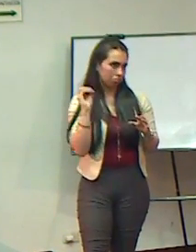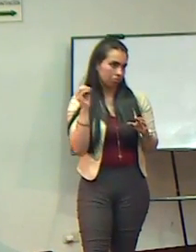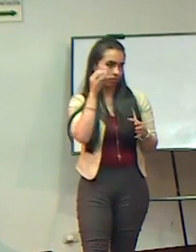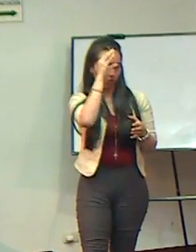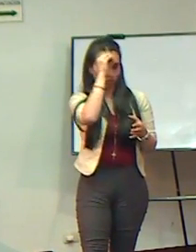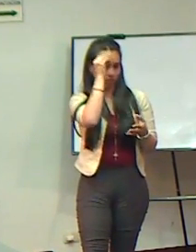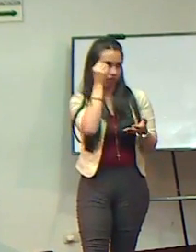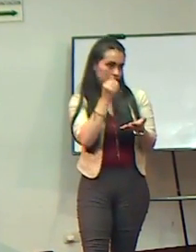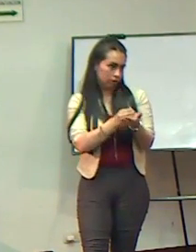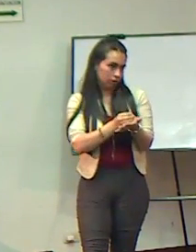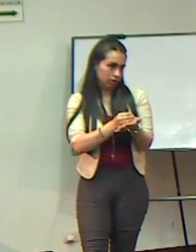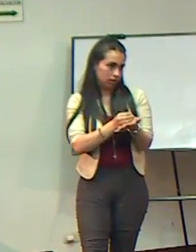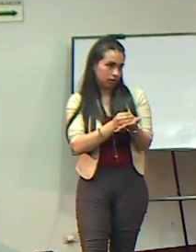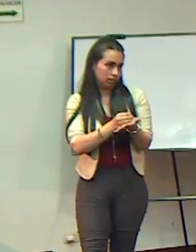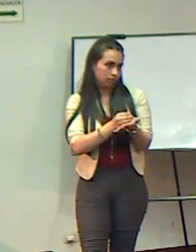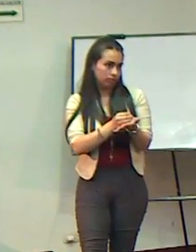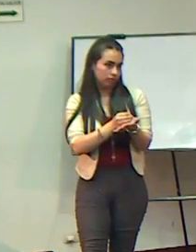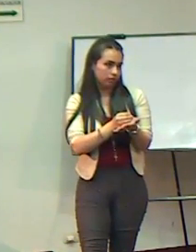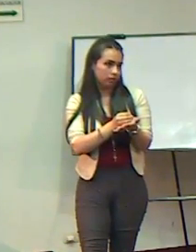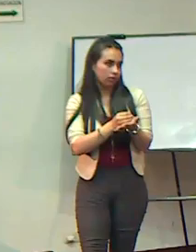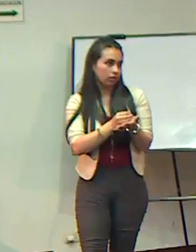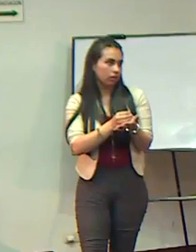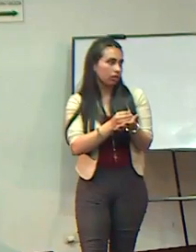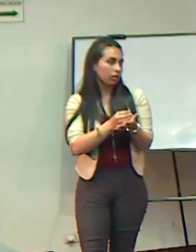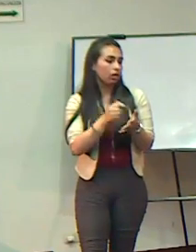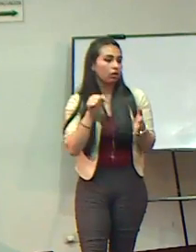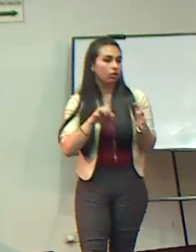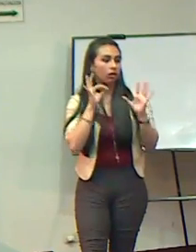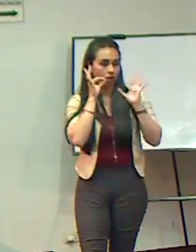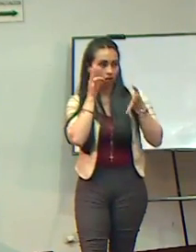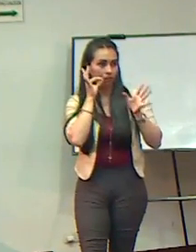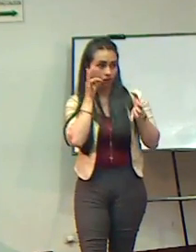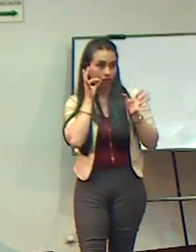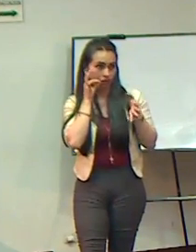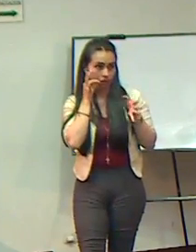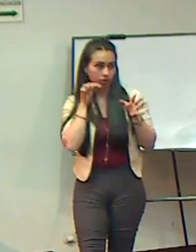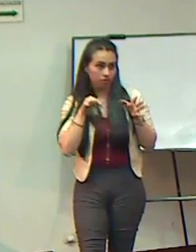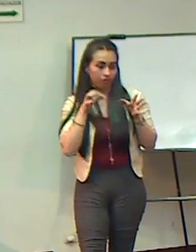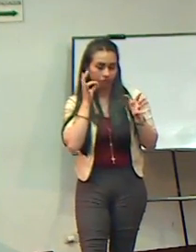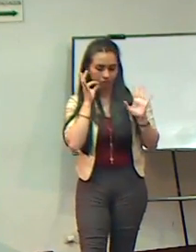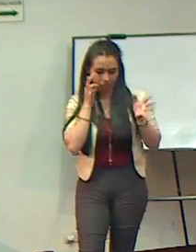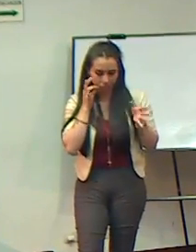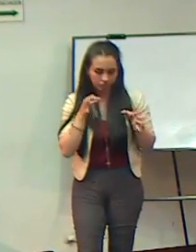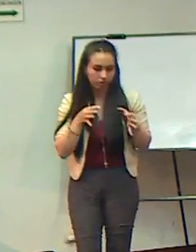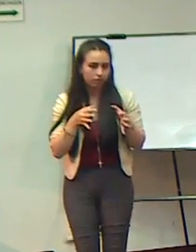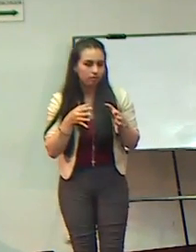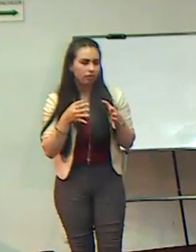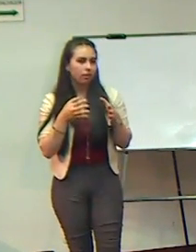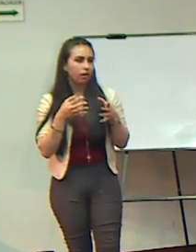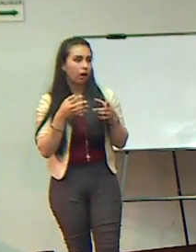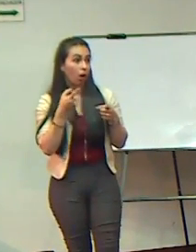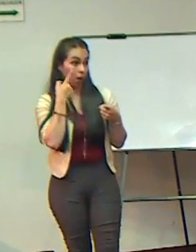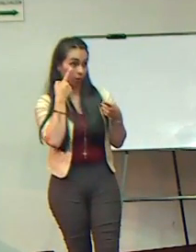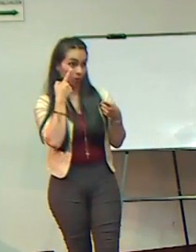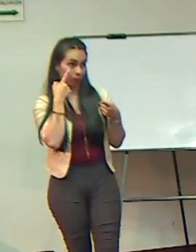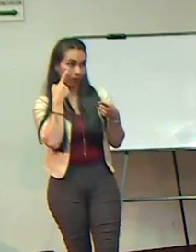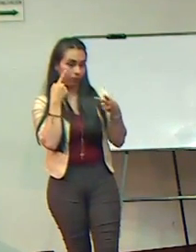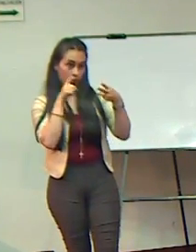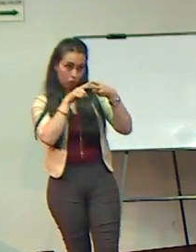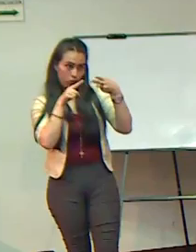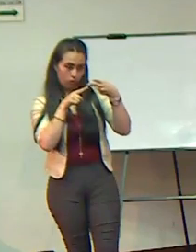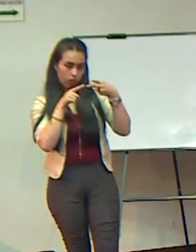queremos que ustedes cuenten sus experiencias o opiniones frente a la cámara sobre el Café